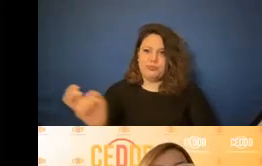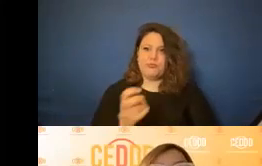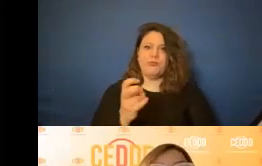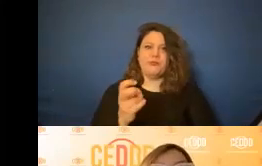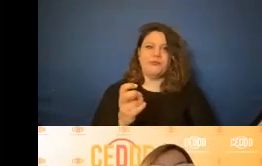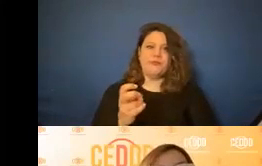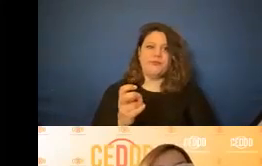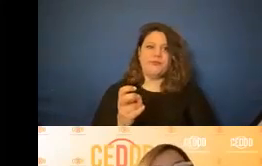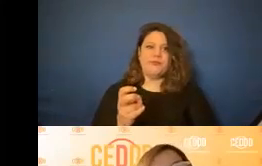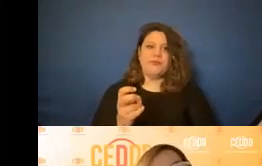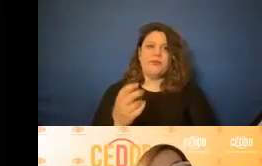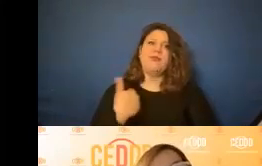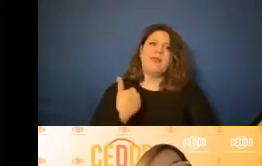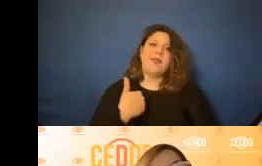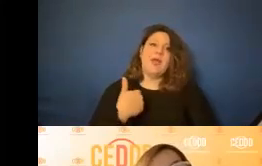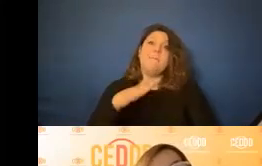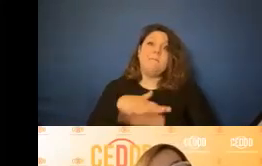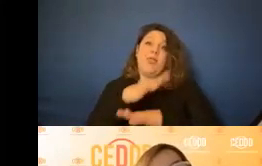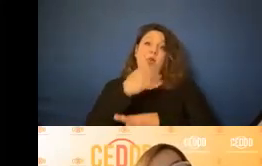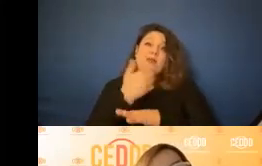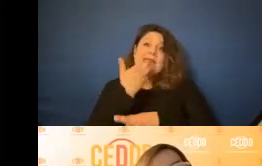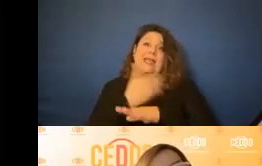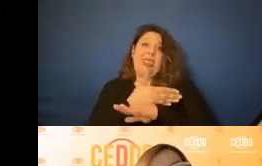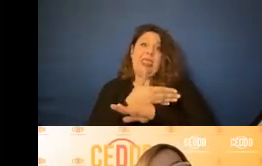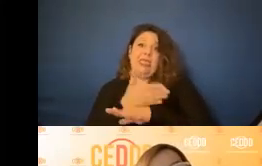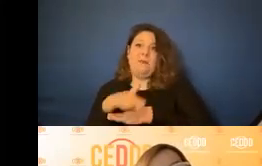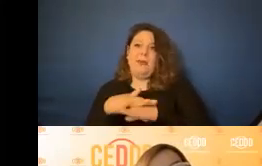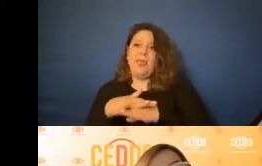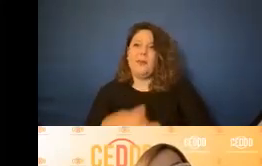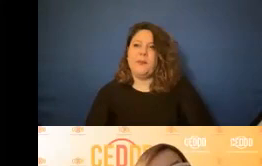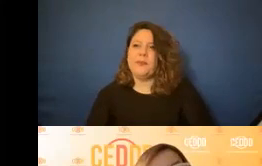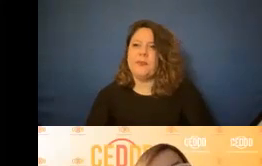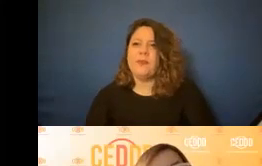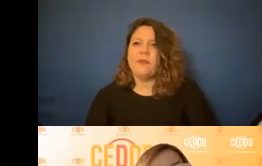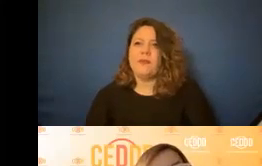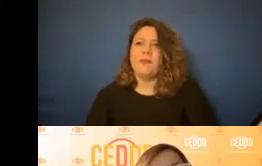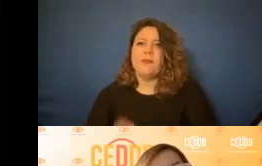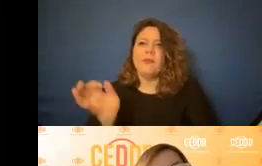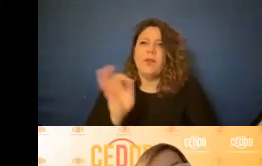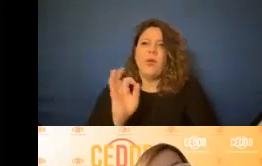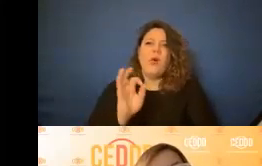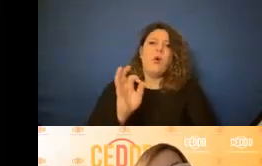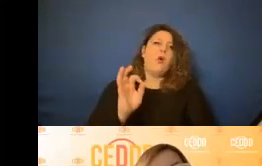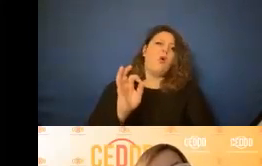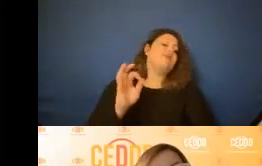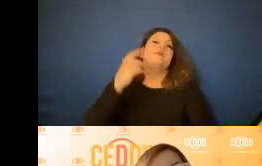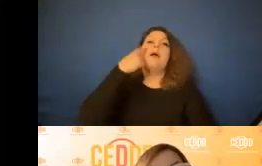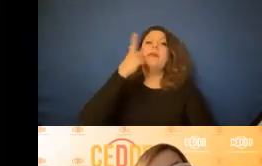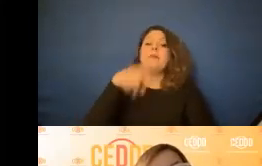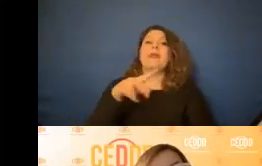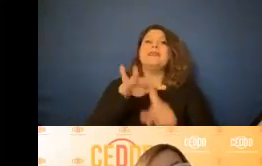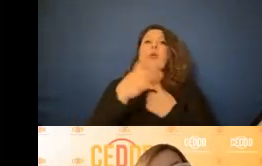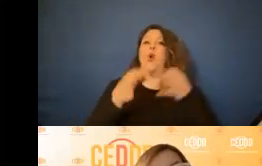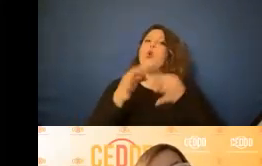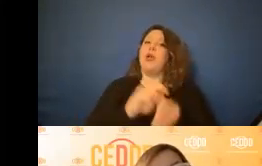ya concluyo, perdón por si me he extendido demasiado, o cambiamos el marco jurídico. Damos una protección ajustada a la realidad,